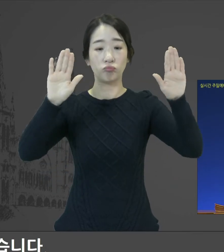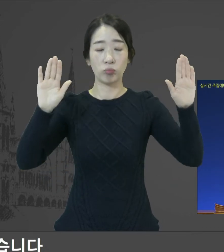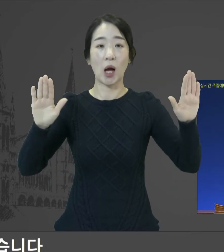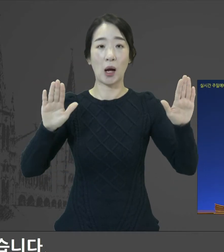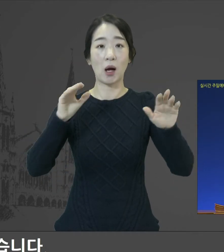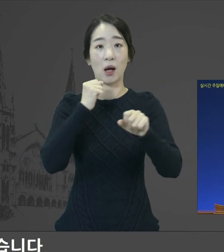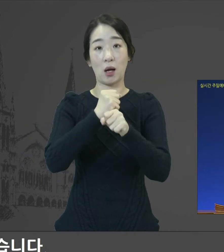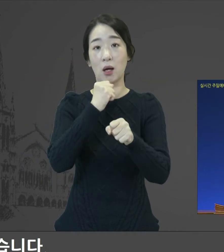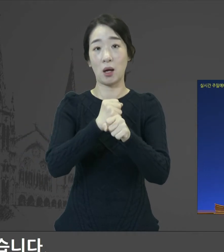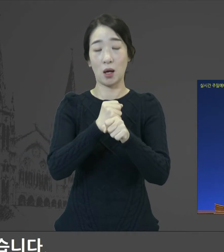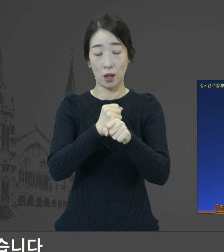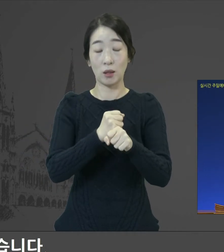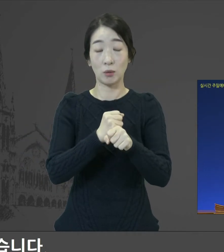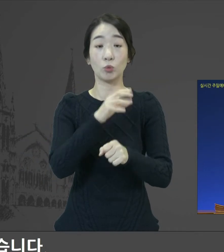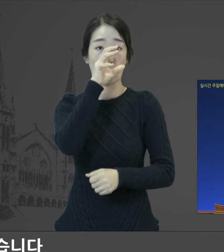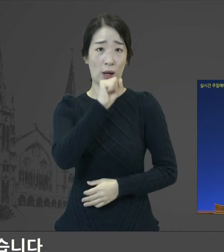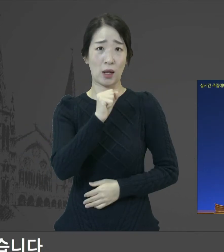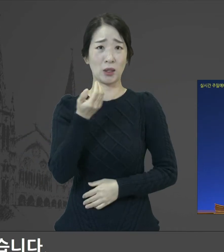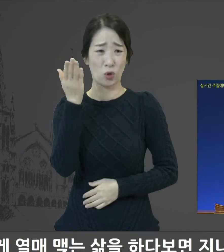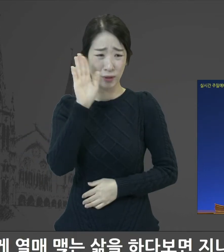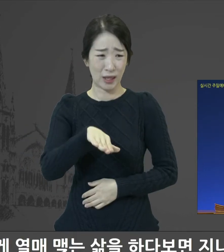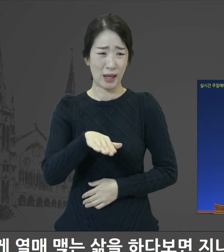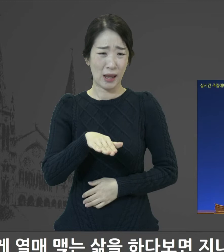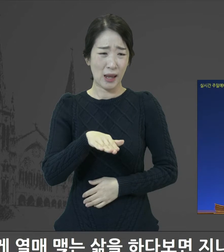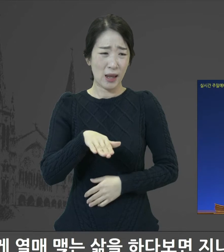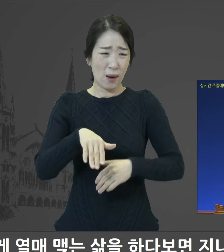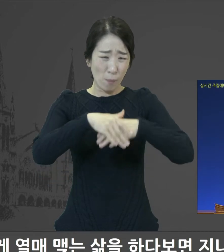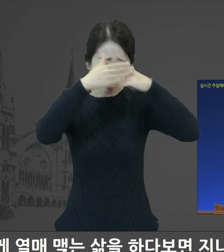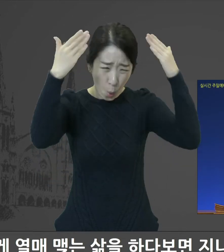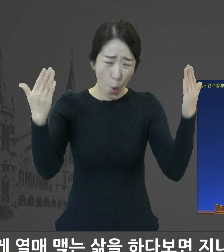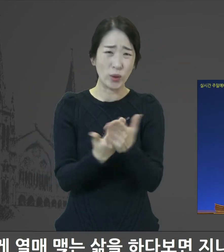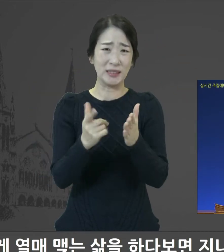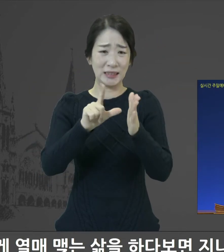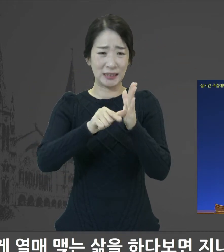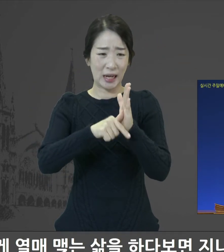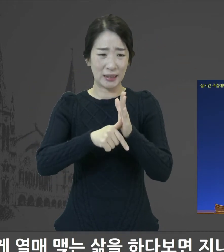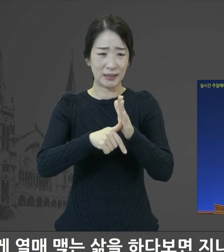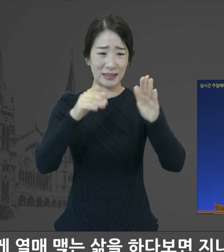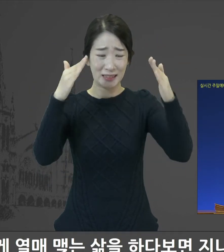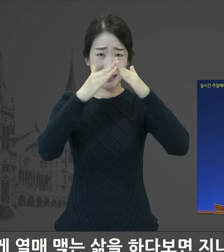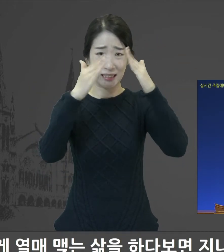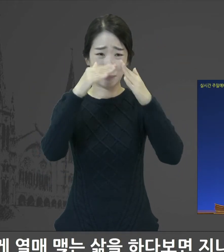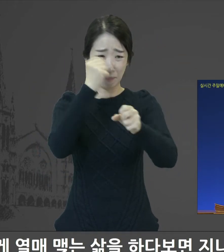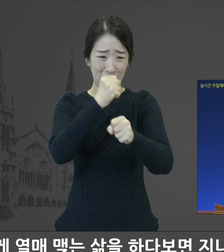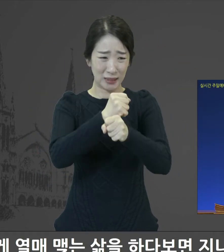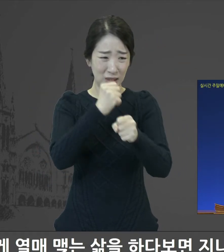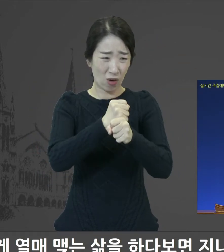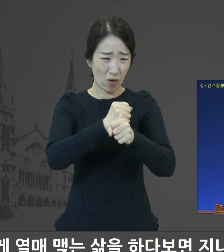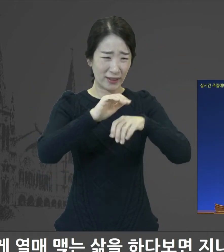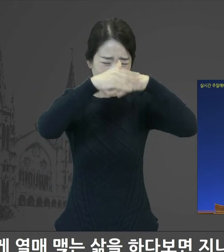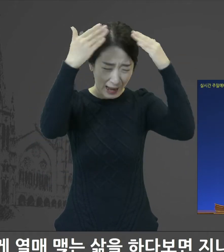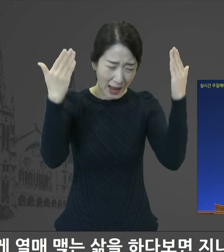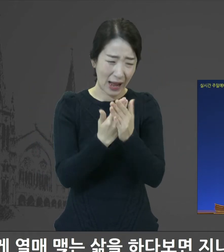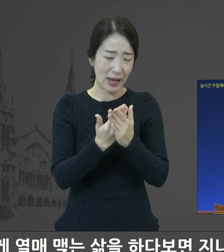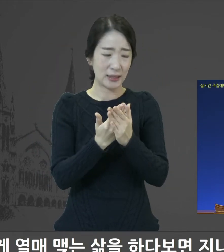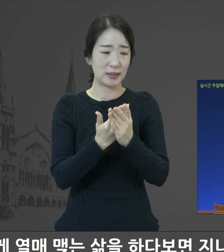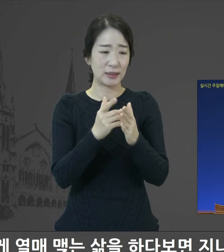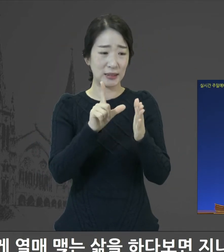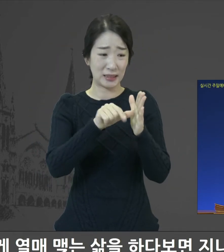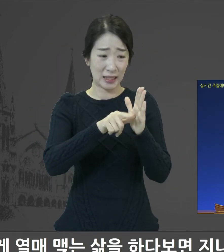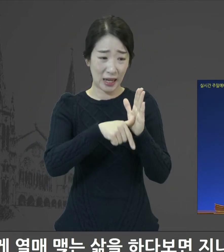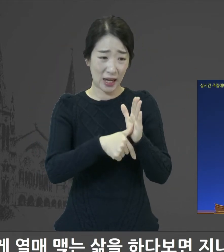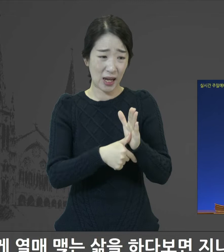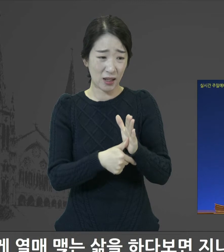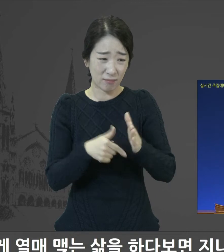그 꾸미는 일에 막 그냥 온갖 정성이 다 들어간, 그렇게 빠져드는 경우가 있습니다. 우리 삶의 여러 가지